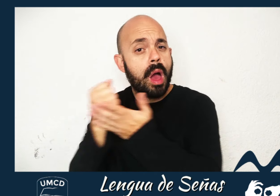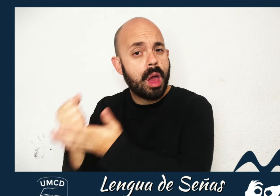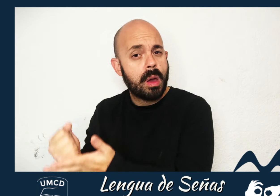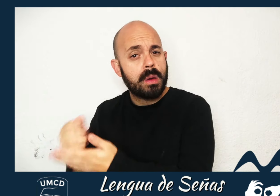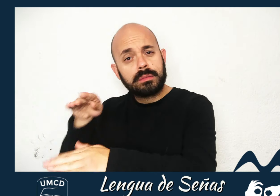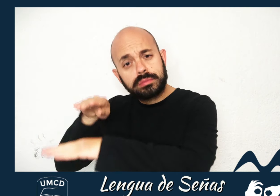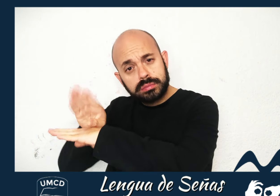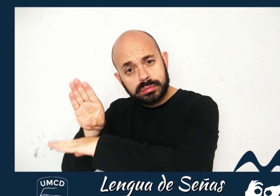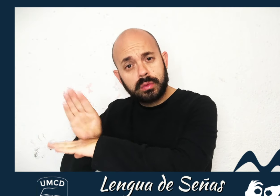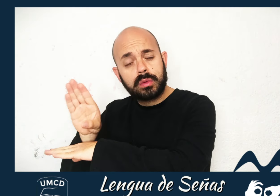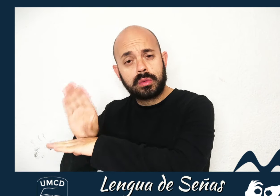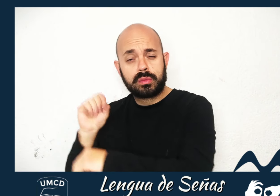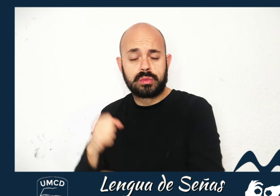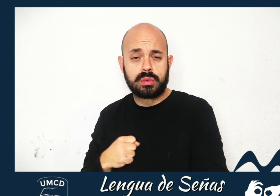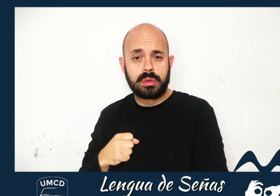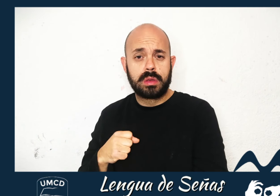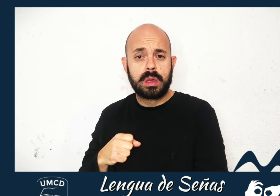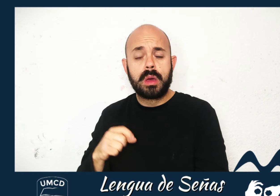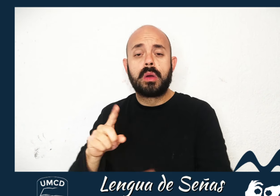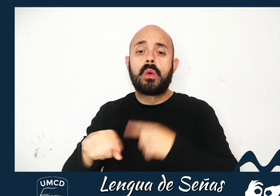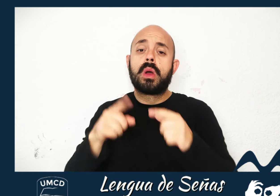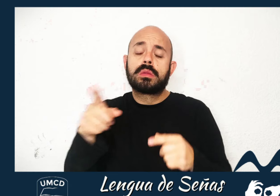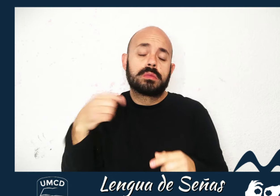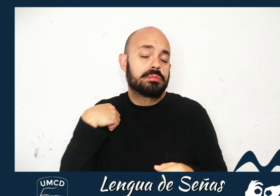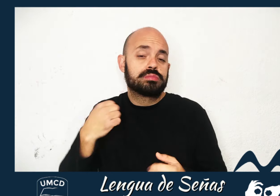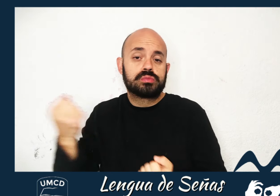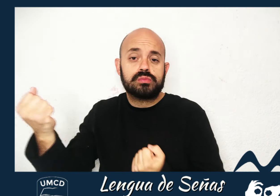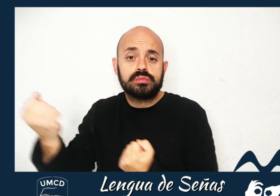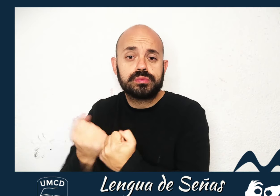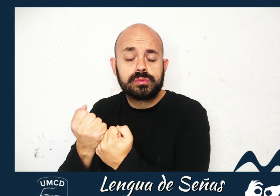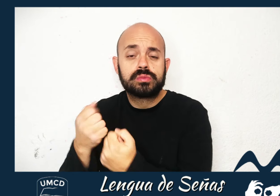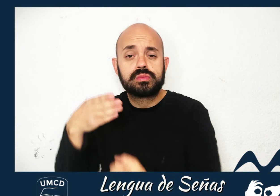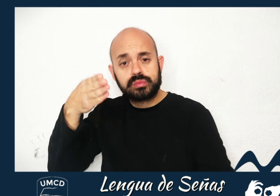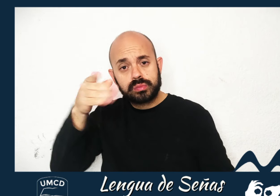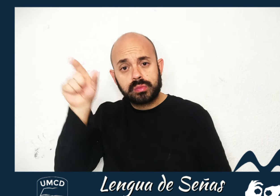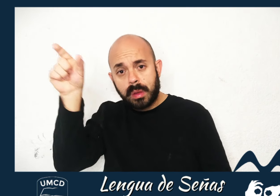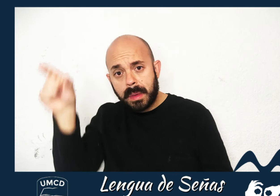nuestras manos, ayudemos. También nos dice que no debemos estar